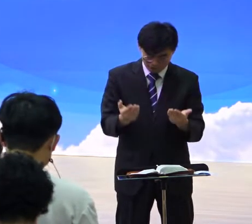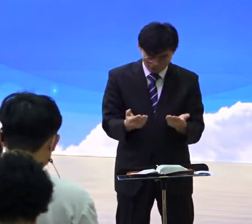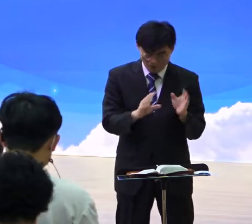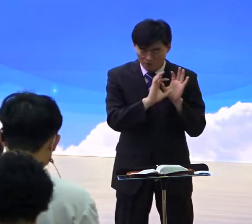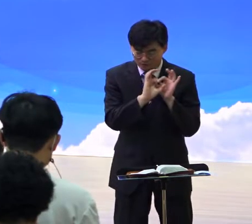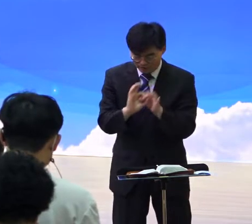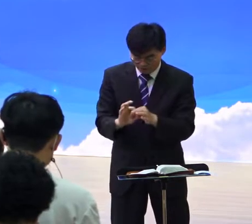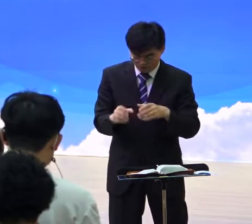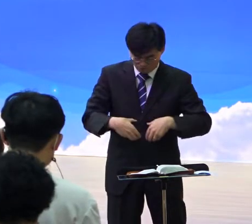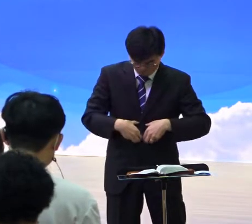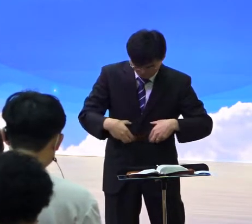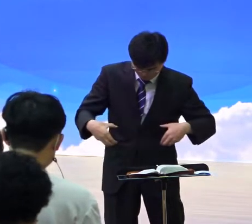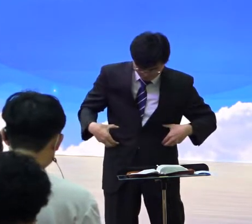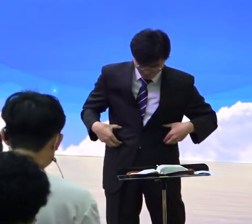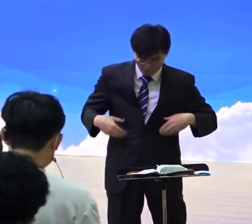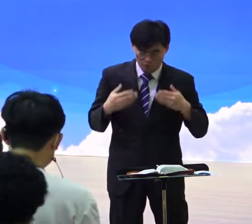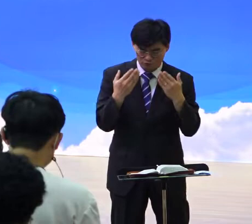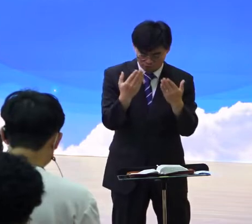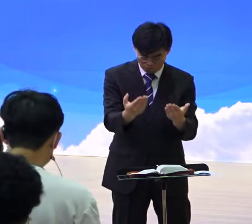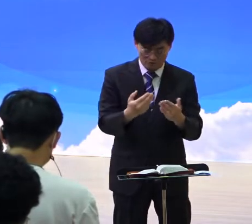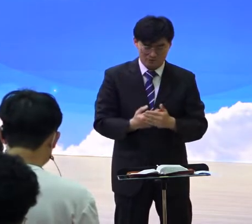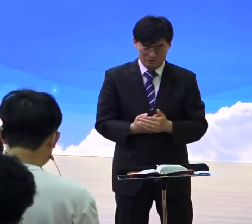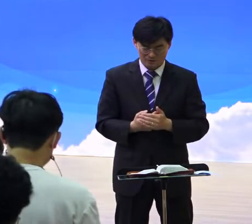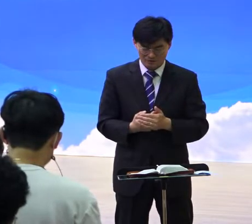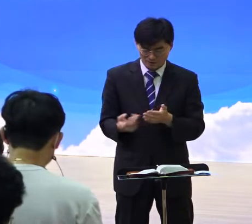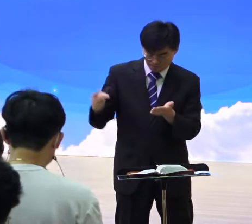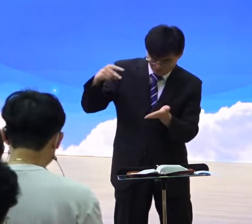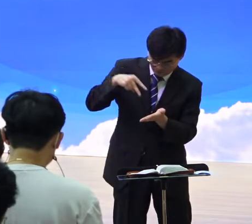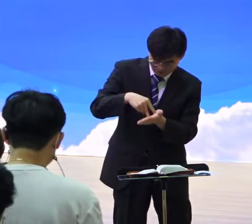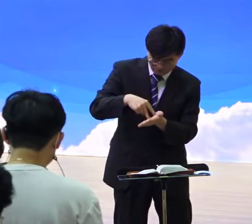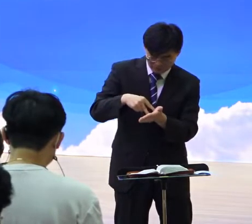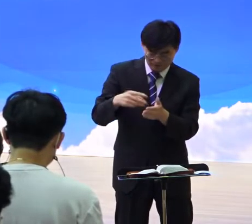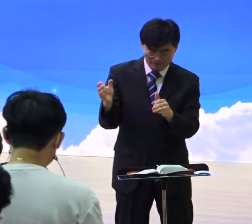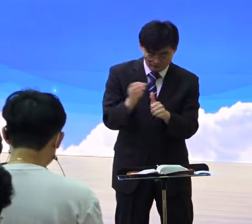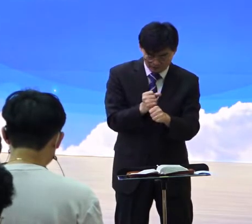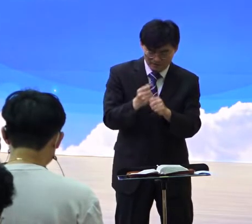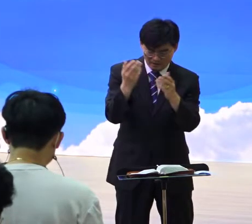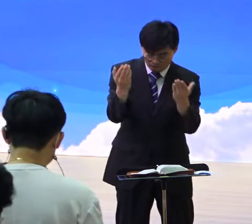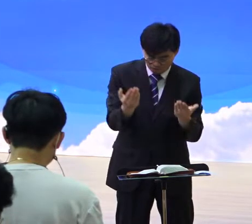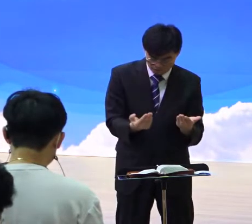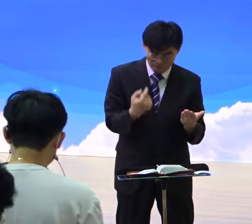주시고 우리를 세워주심을 믿고 감사드립니다.